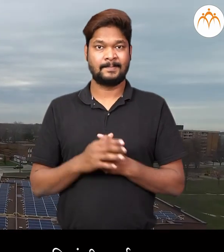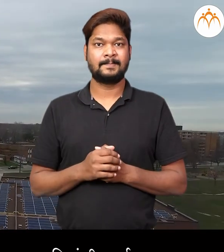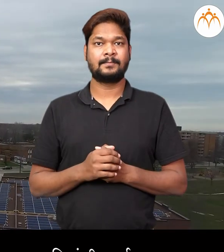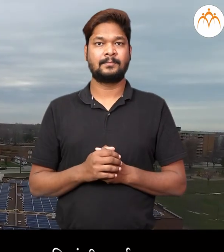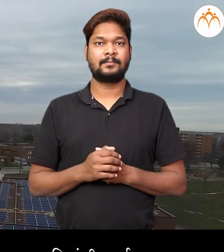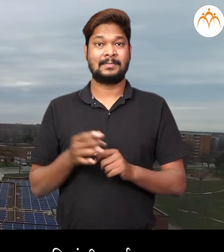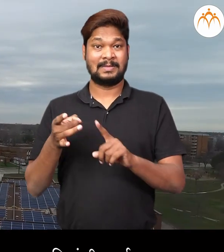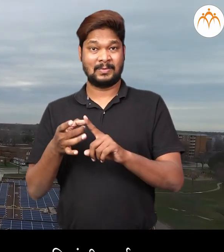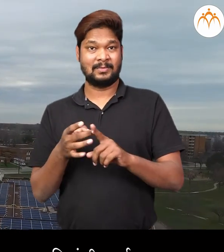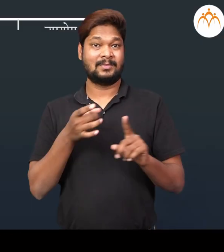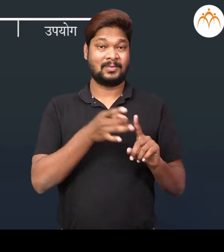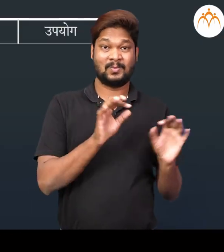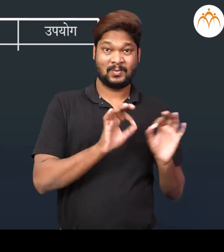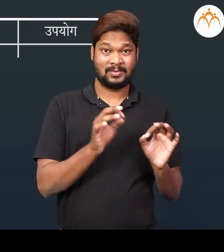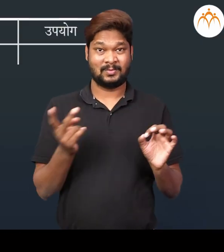करा.